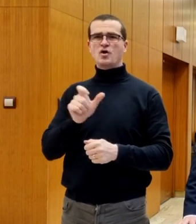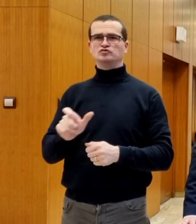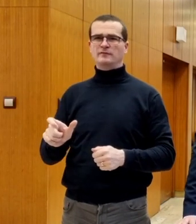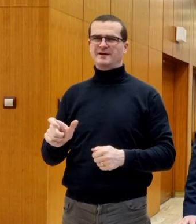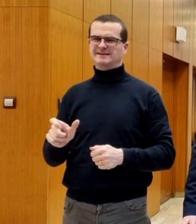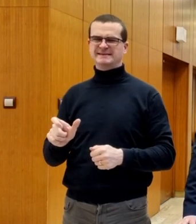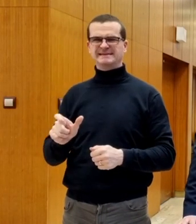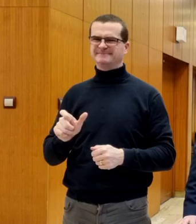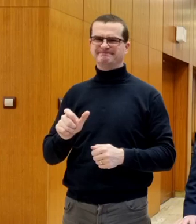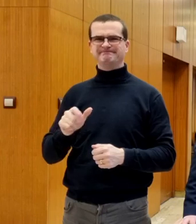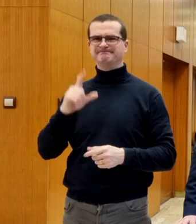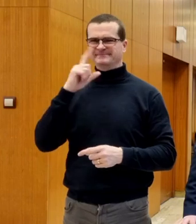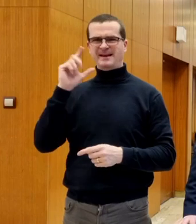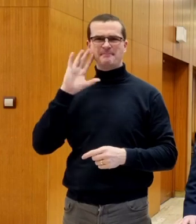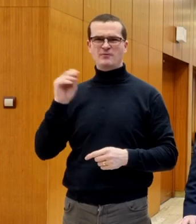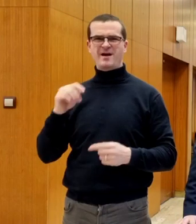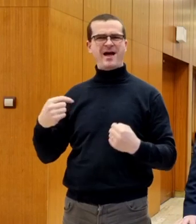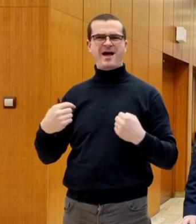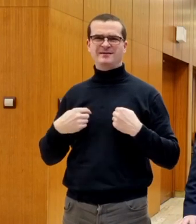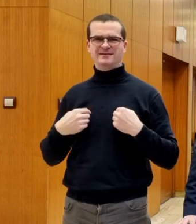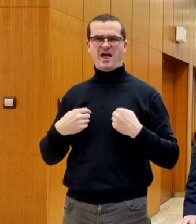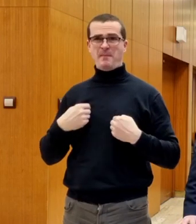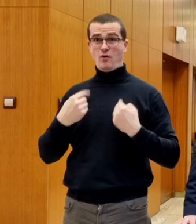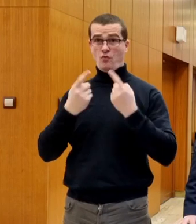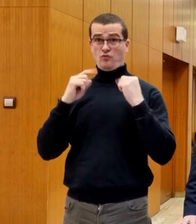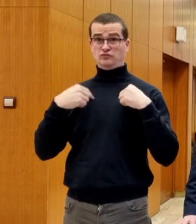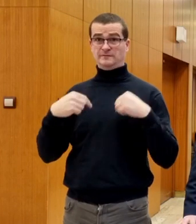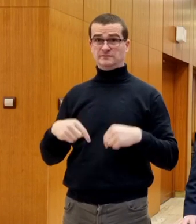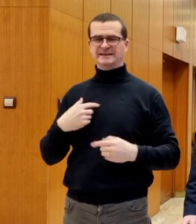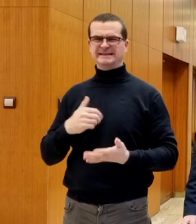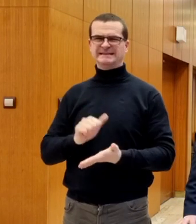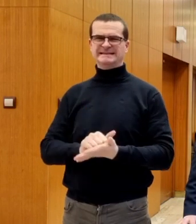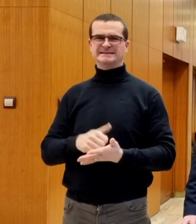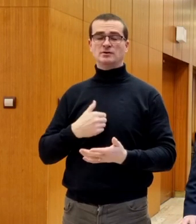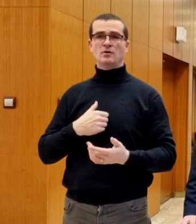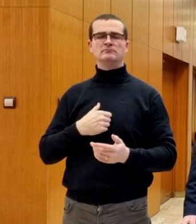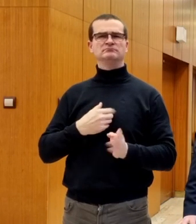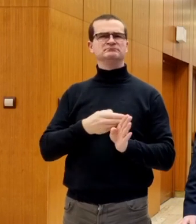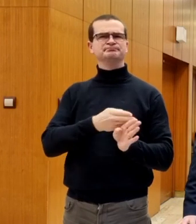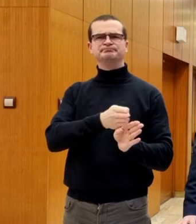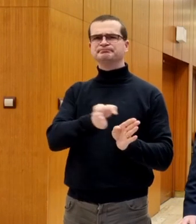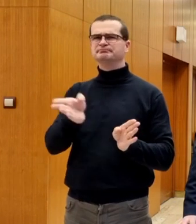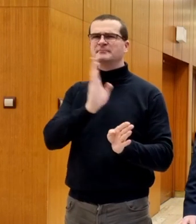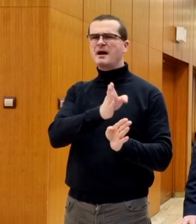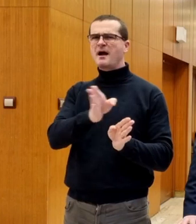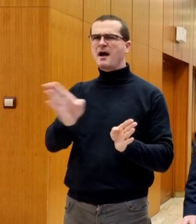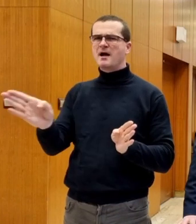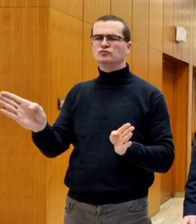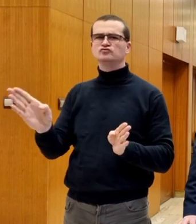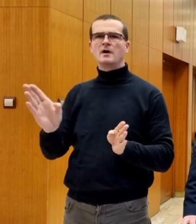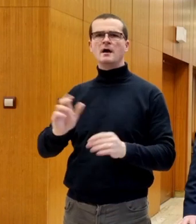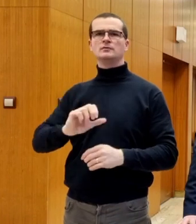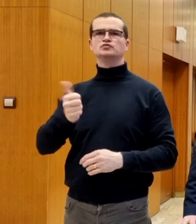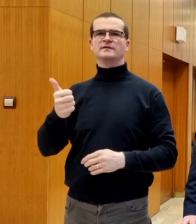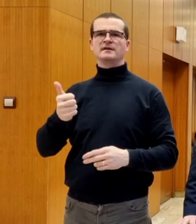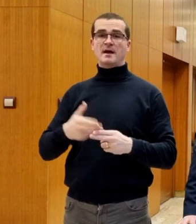dobre nepočúvajú. Nepočúvali sa dobre ani nám ako Slovensku. A som si istý, že ktorákoľvek suverénna krajina